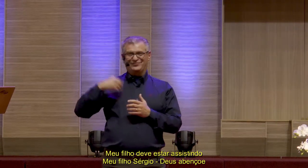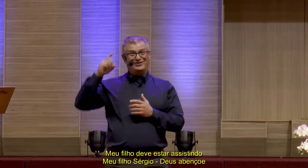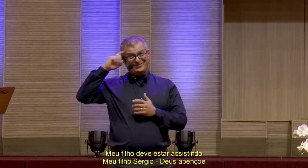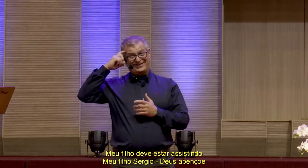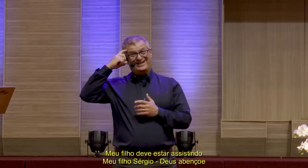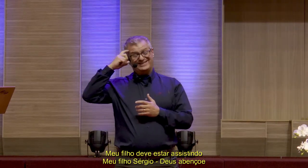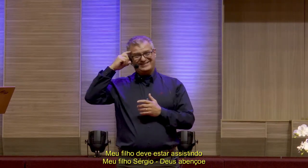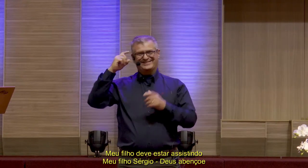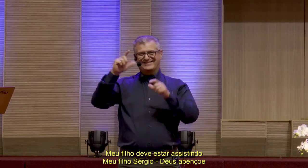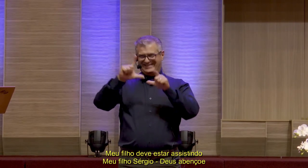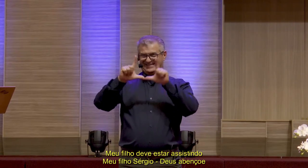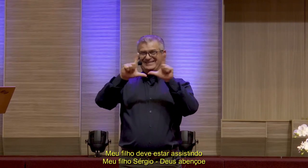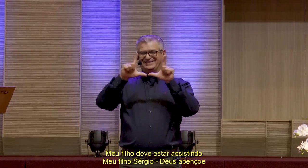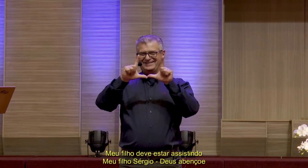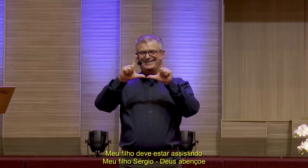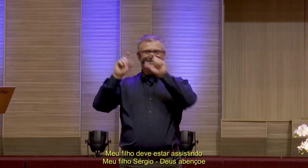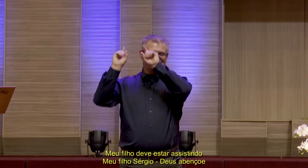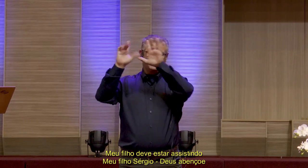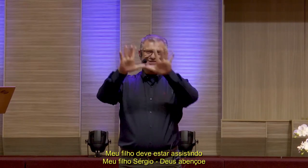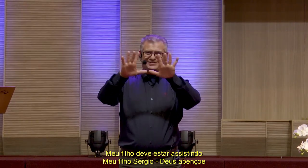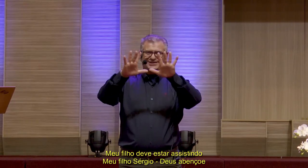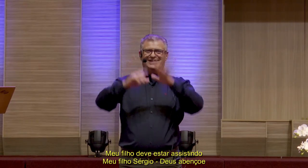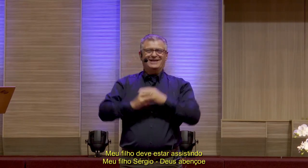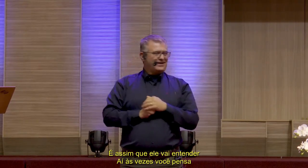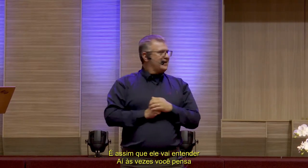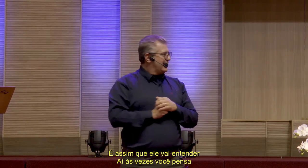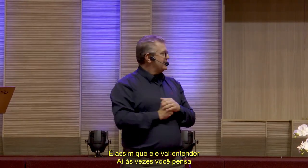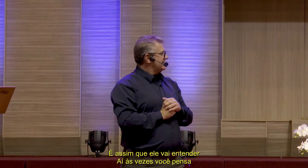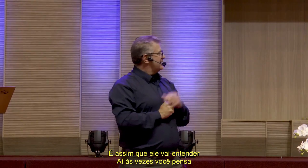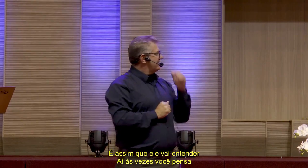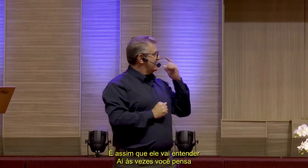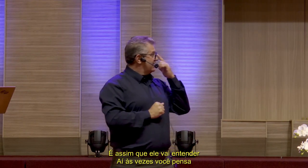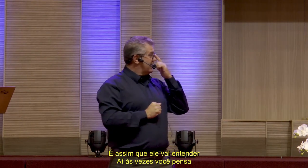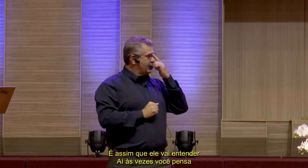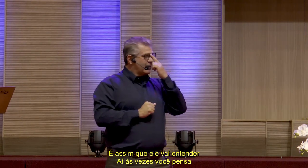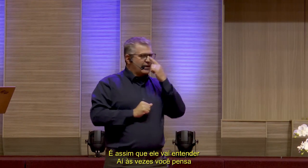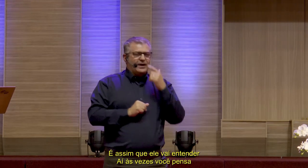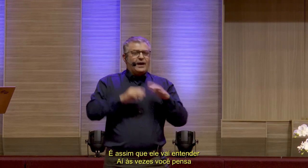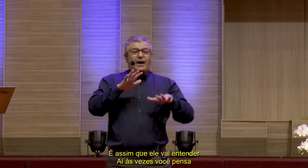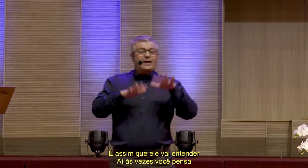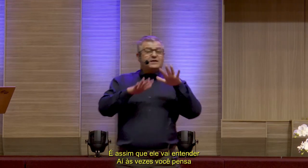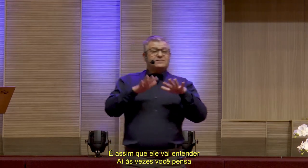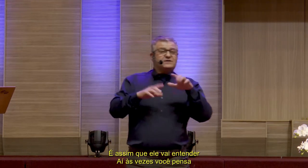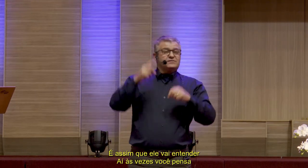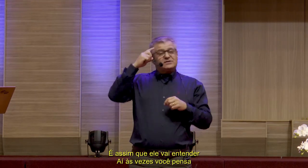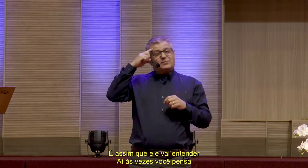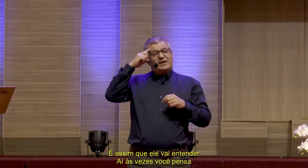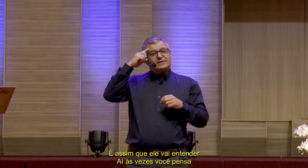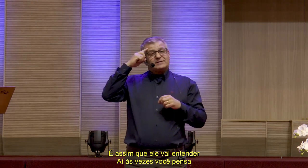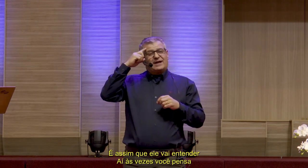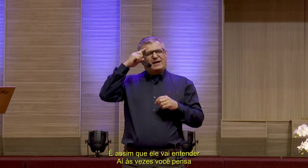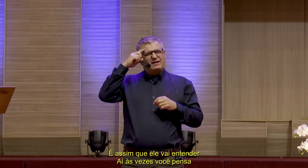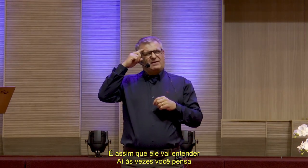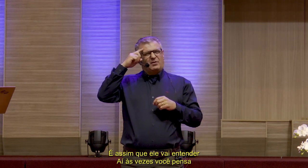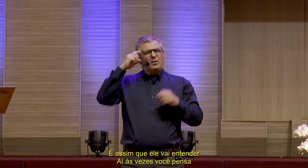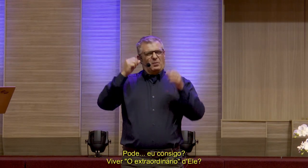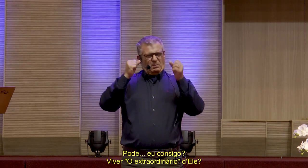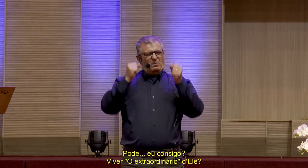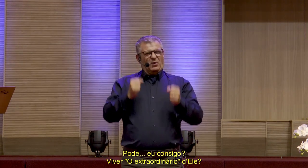filho Sérgio assistindo, Deus abençoe. É assim que ele vai entender. Aí às vezes você pensa, pode,